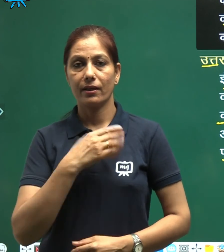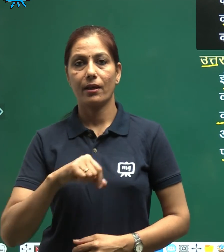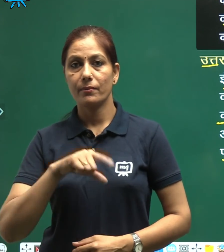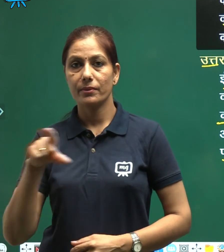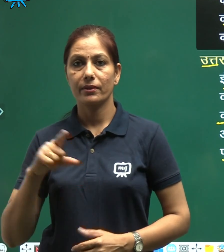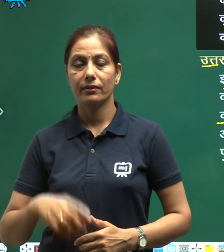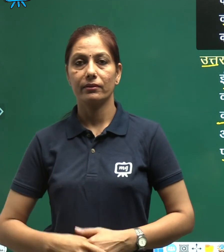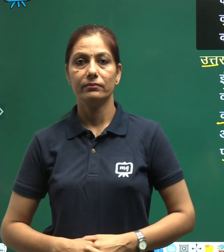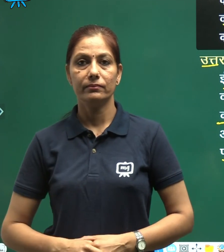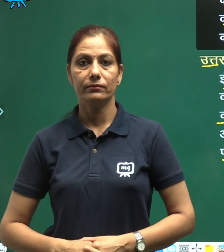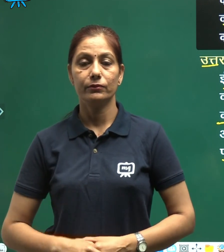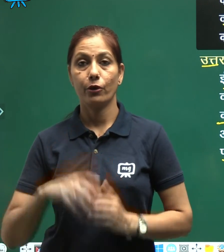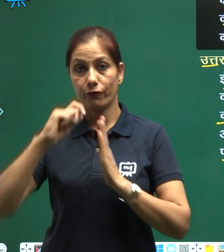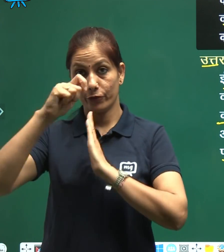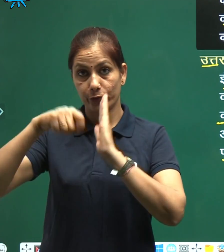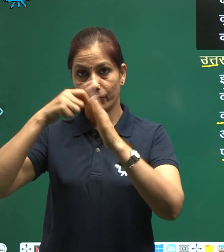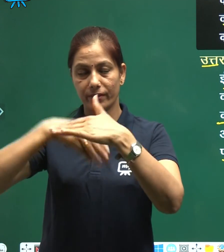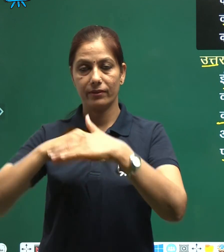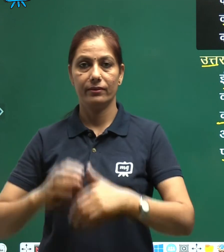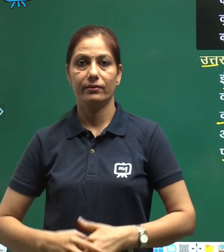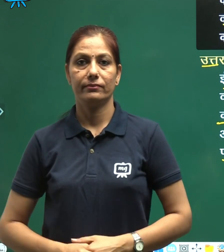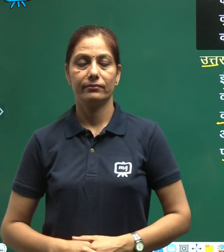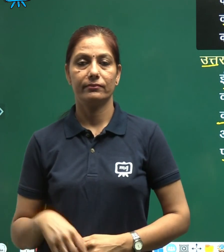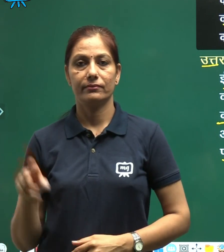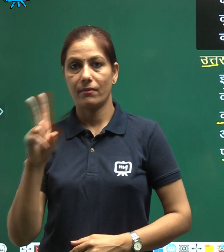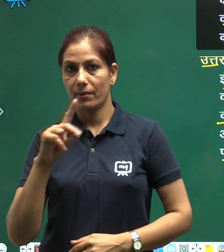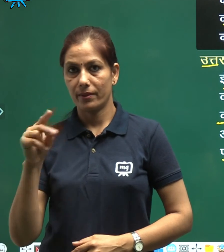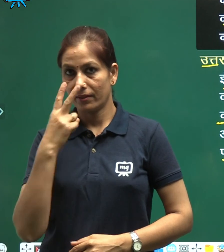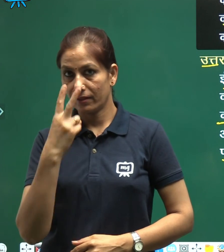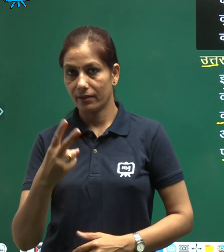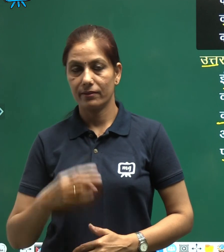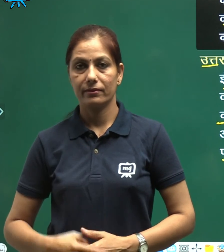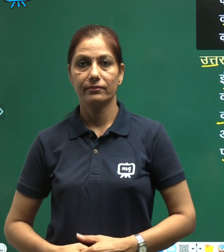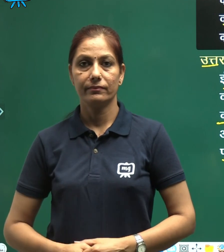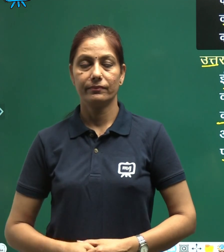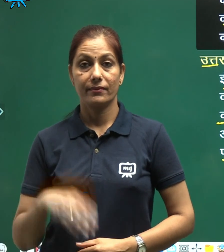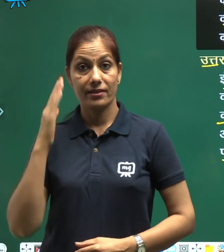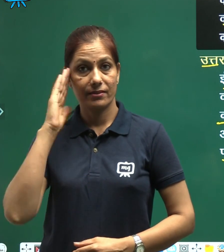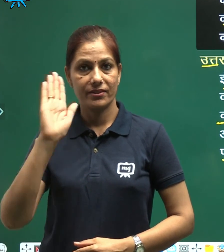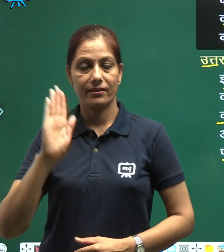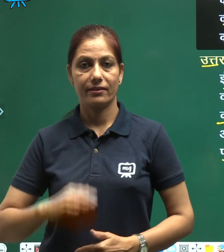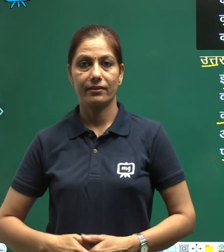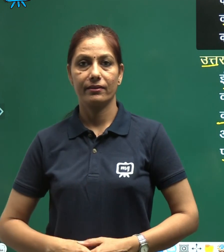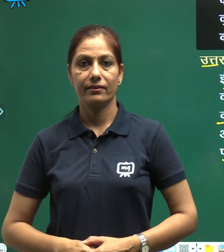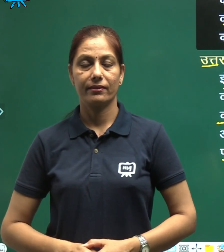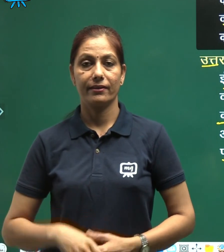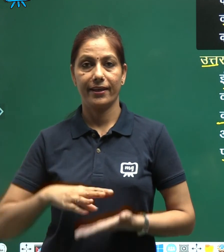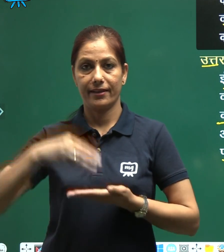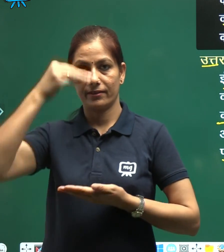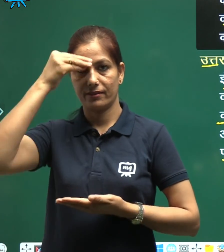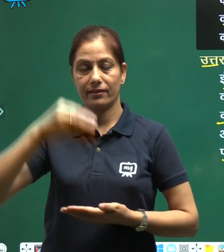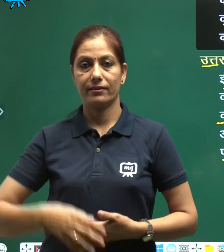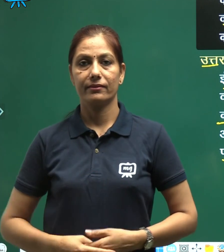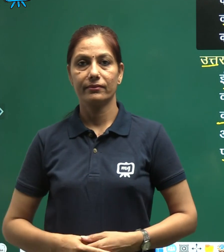आप वीडियो में बार बार देखें, समझें, याद